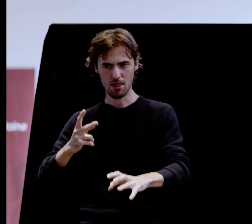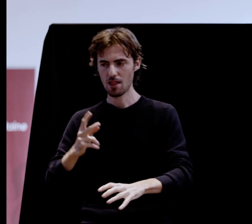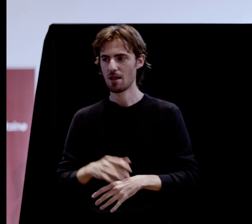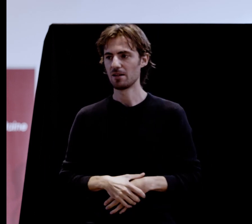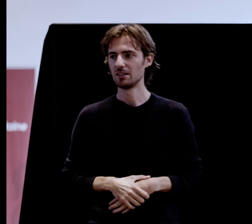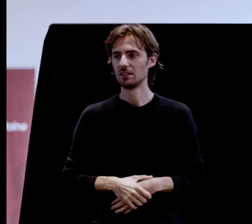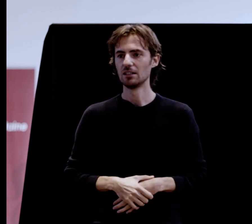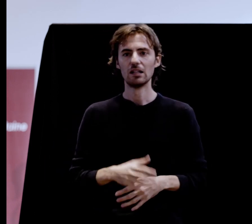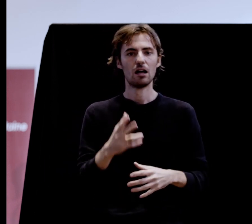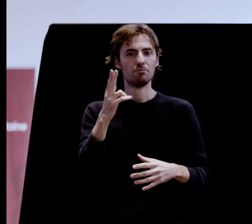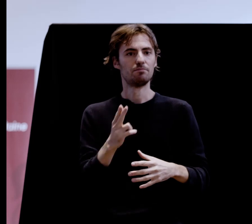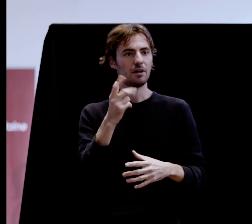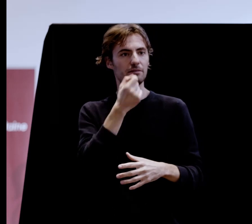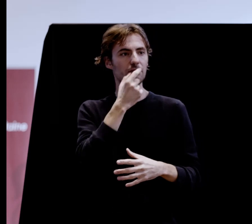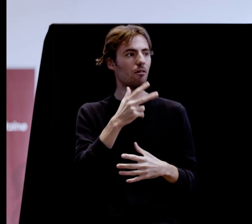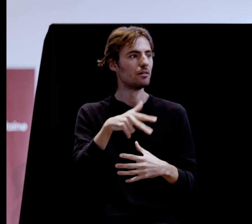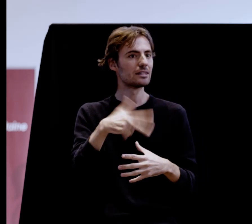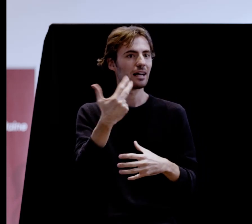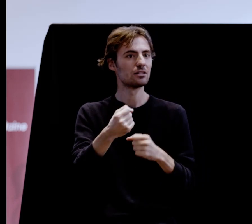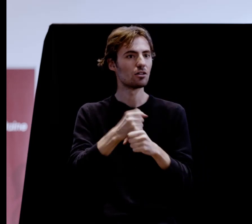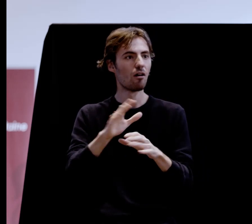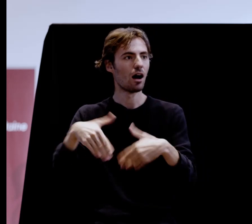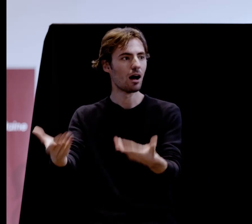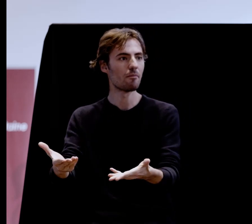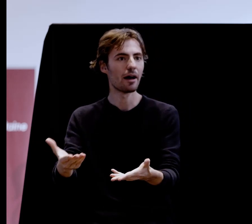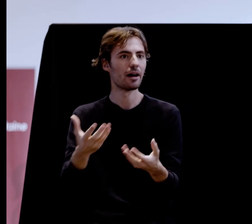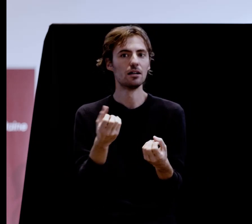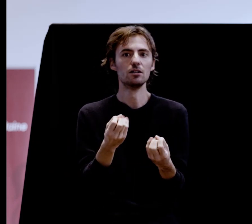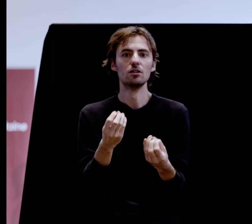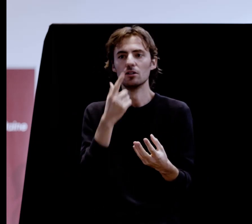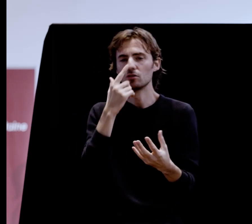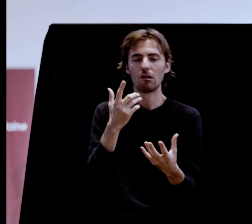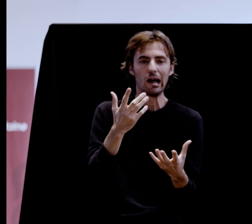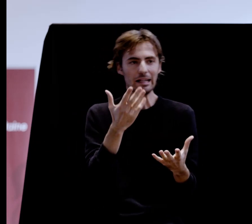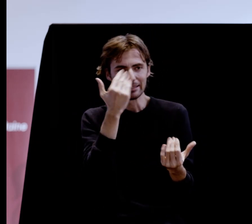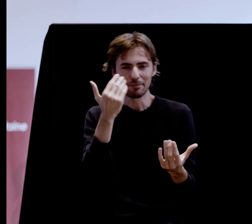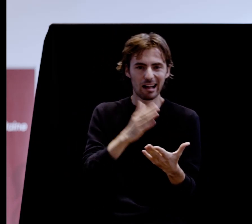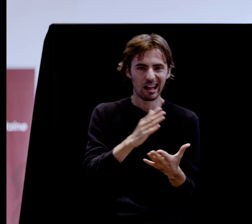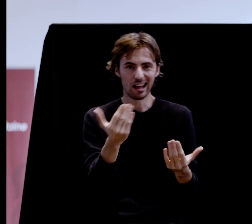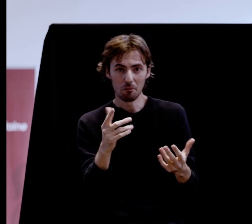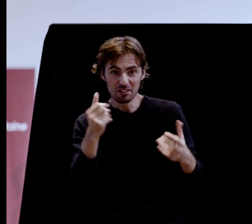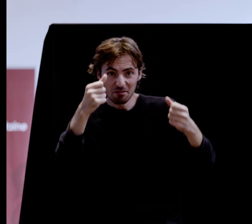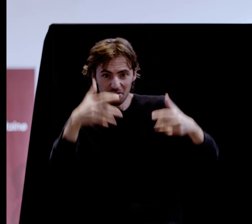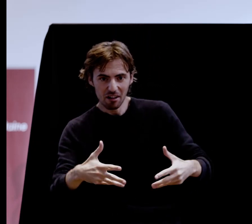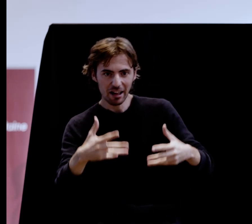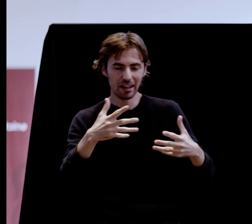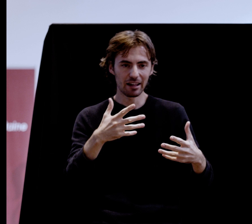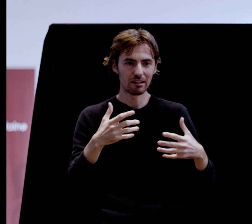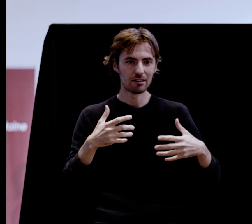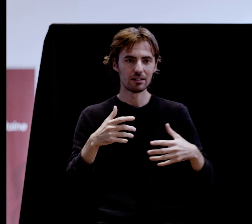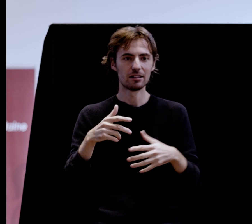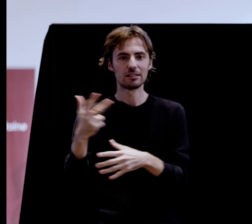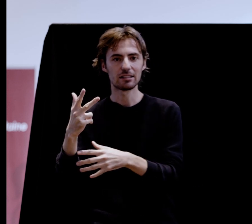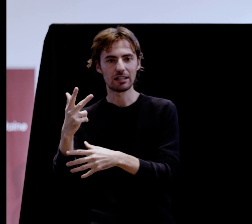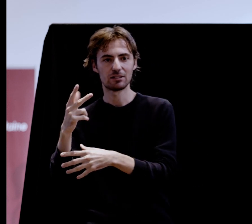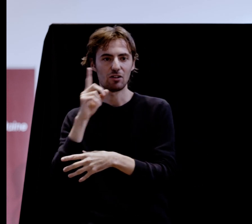traitement après 13 ans, puisque dans le doute, on attend toujours, on espère que ça vienne. À 13 ans chez la fille, 14 ans chez le